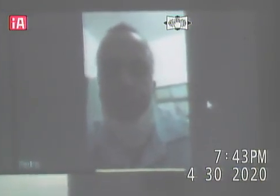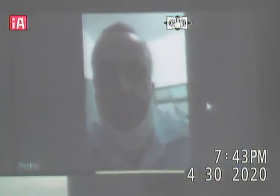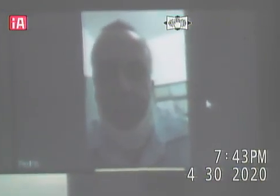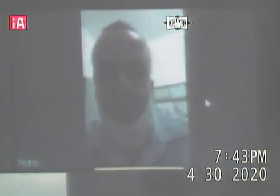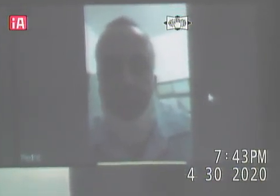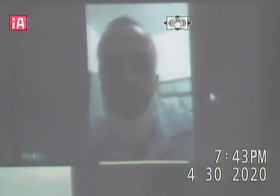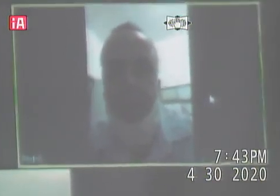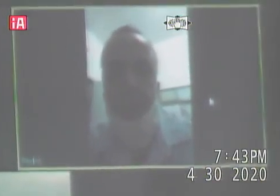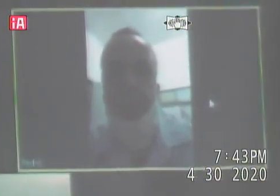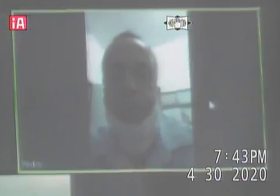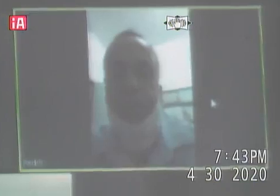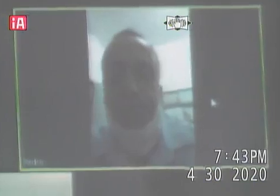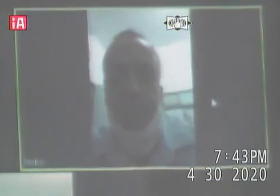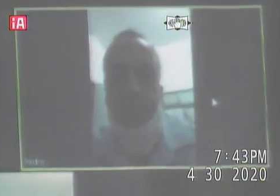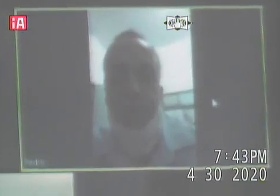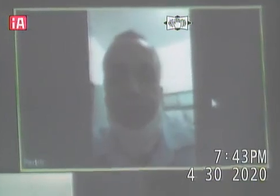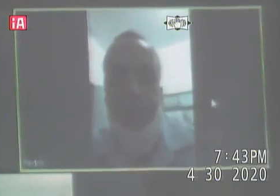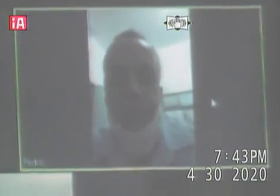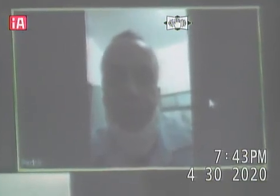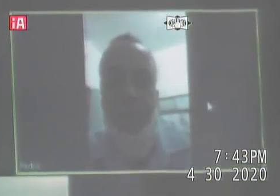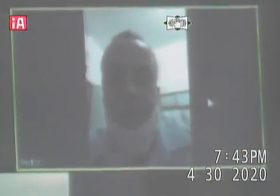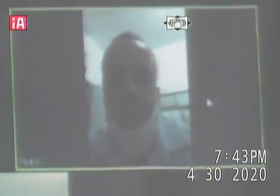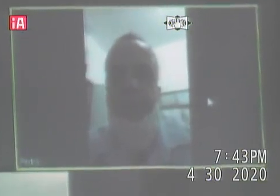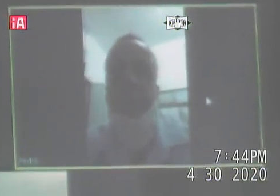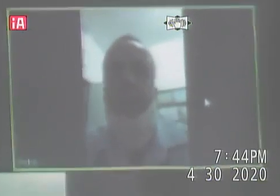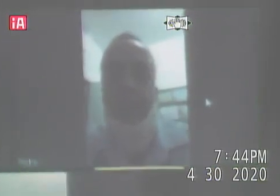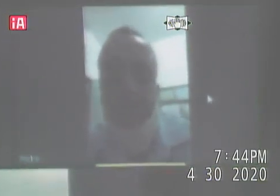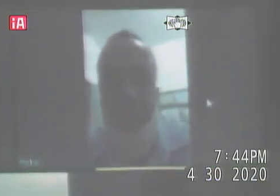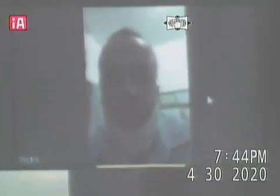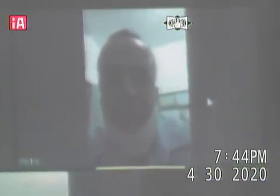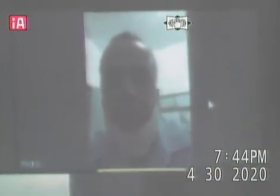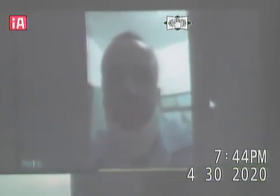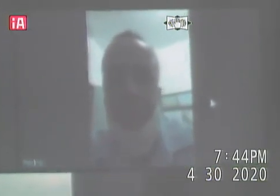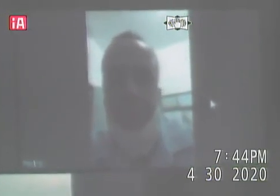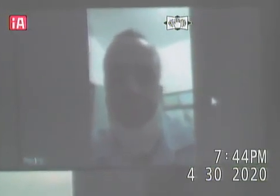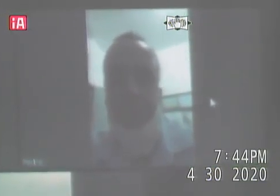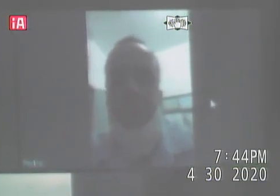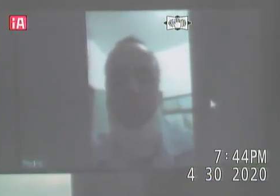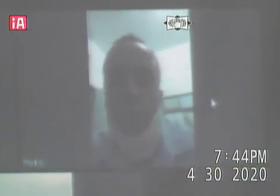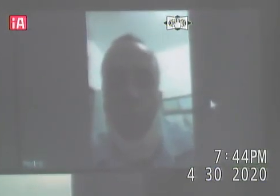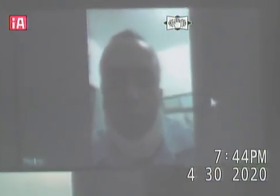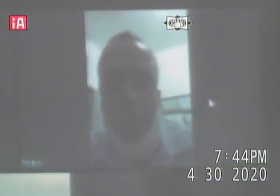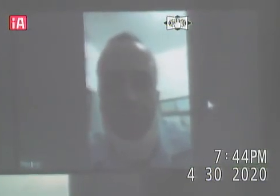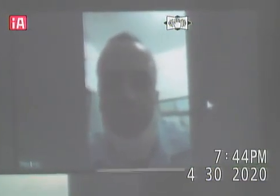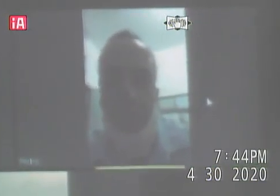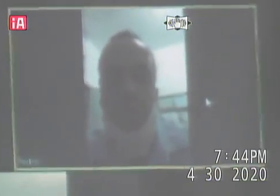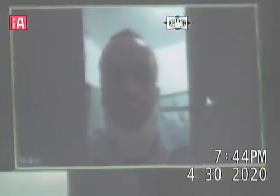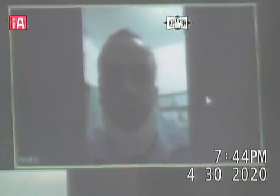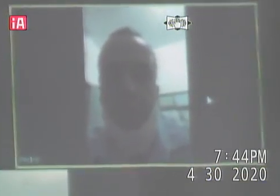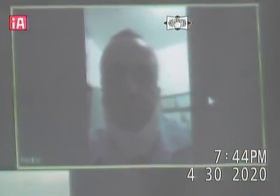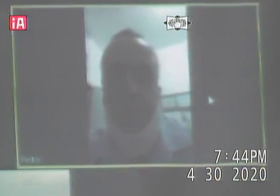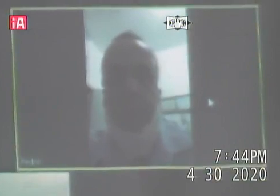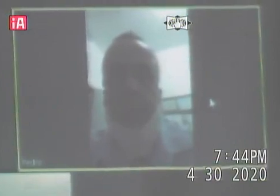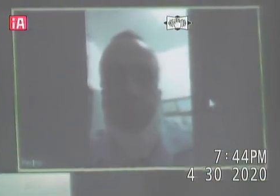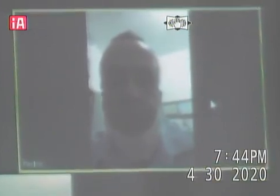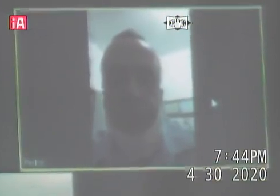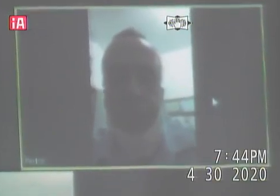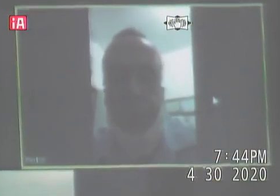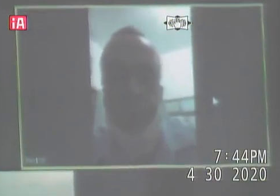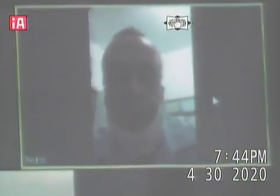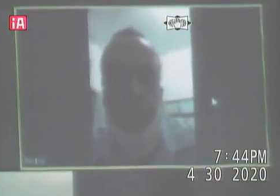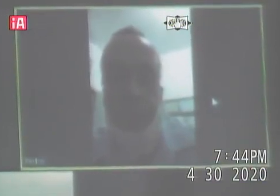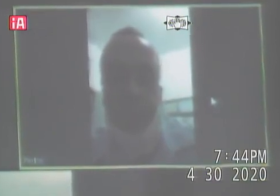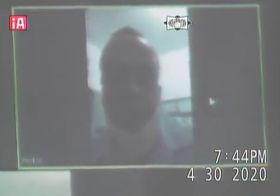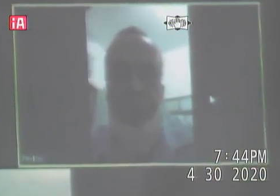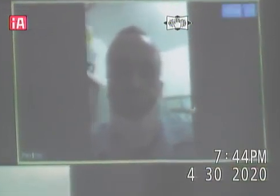humana nesse mundo tem que fazer diferença, vai fazer diferença. Todos muito.